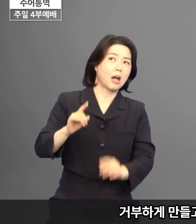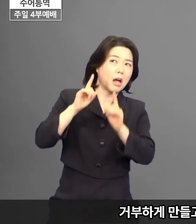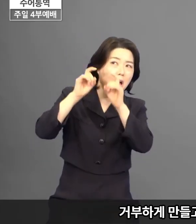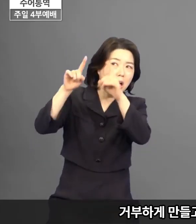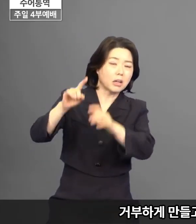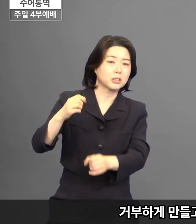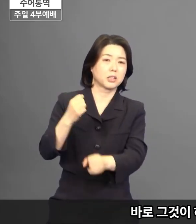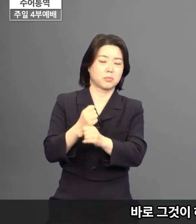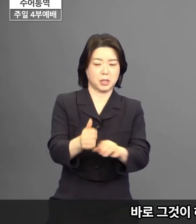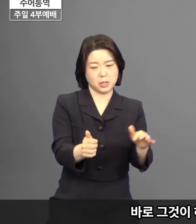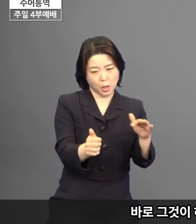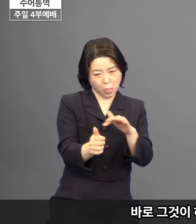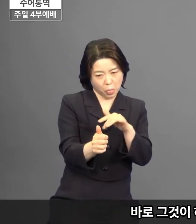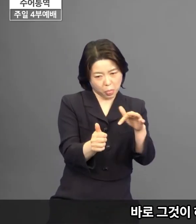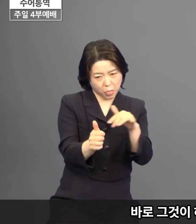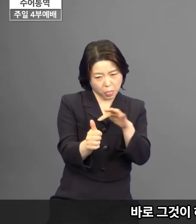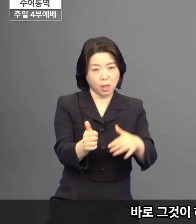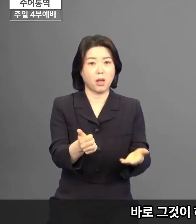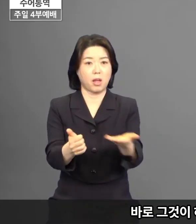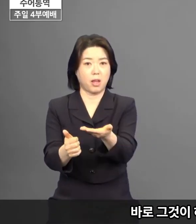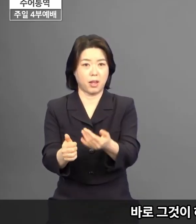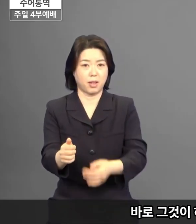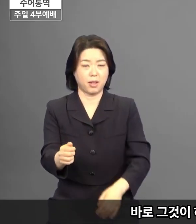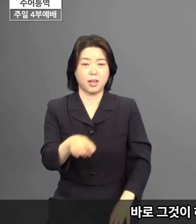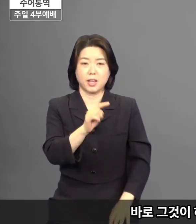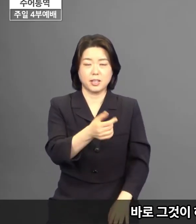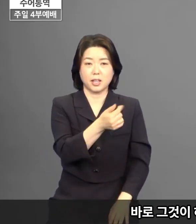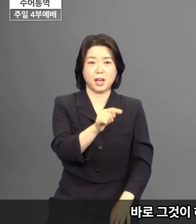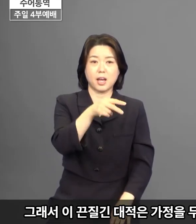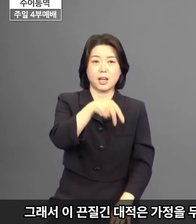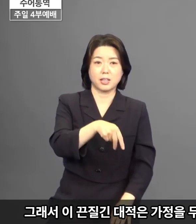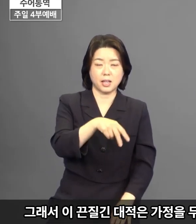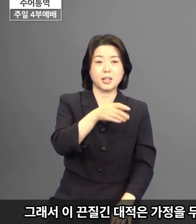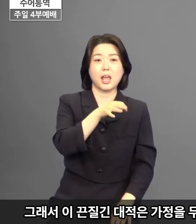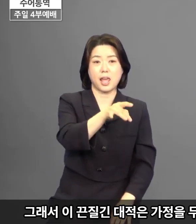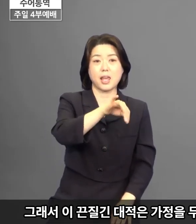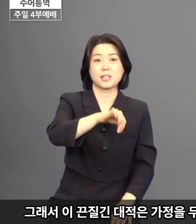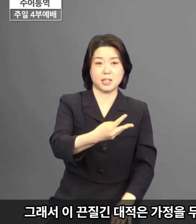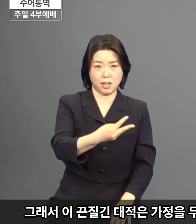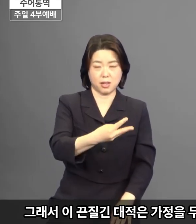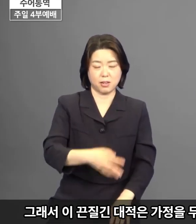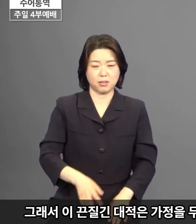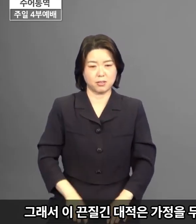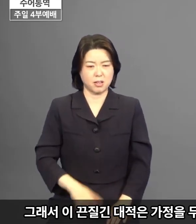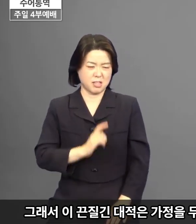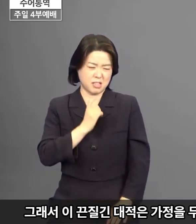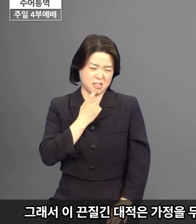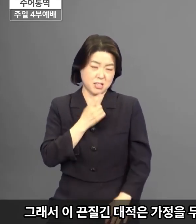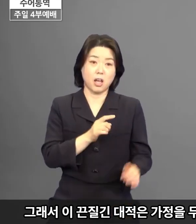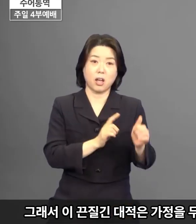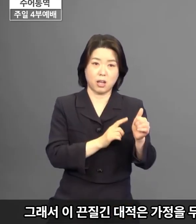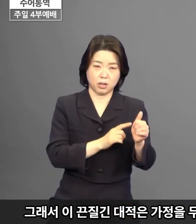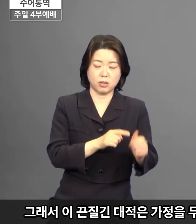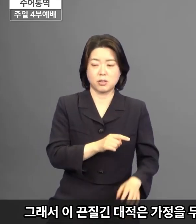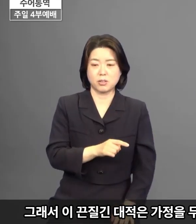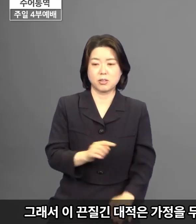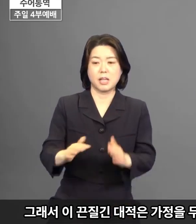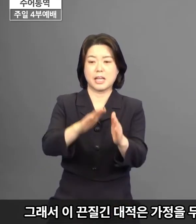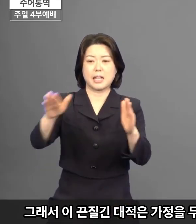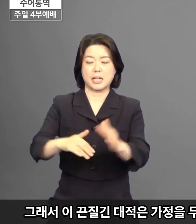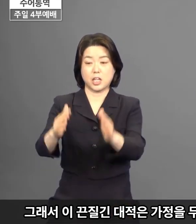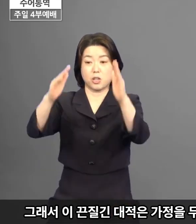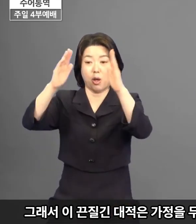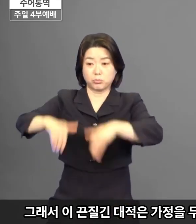의심하게 만듭니다. 바로 그것이 하닷에셀인 거예요. 그래서 이 끈질긴 대적은 가정을 무너뜨리는